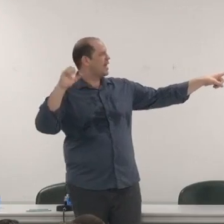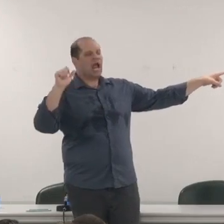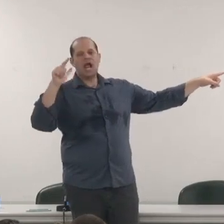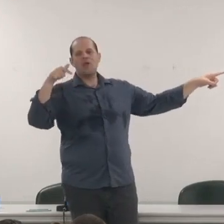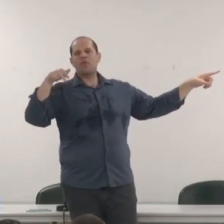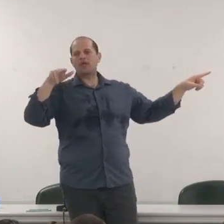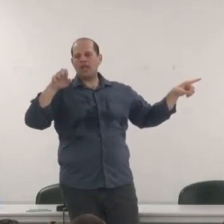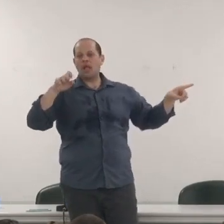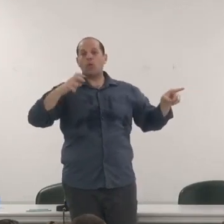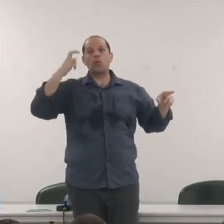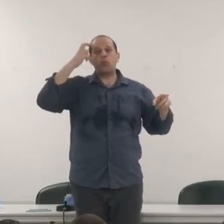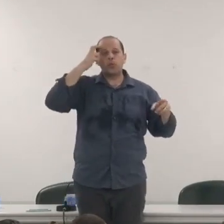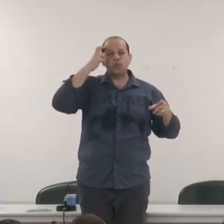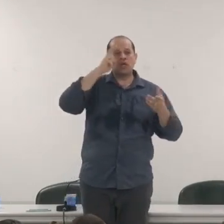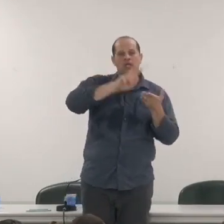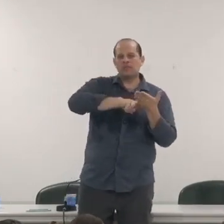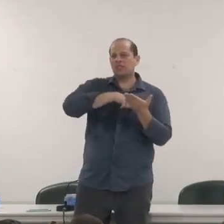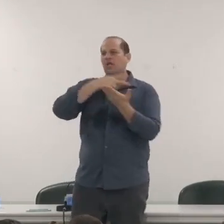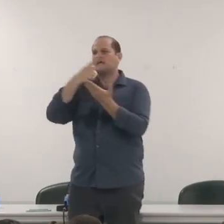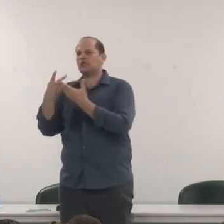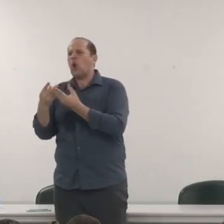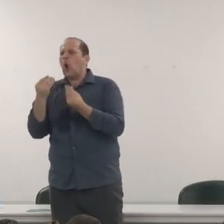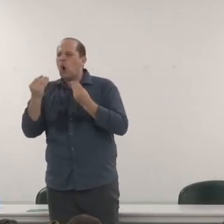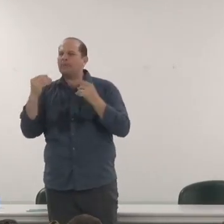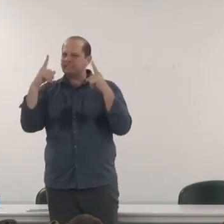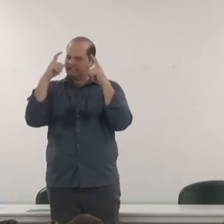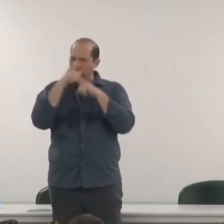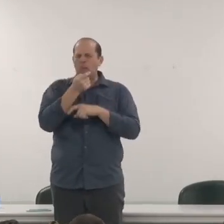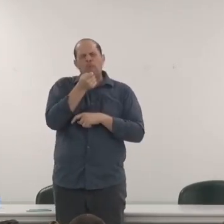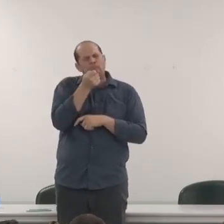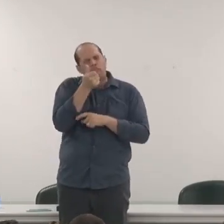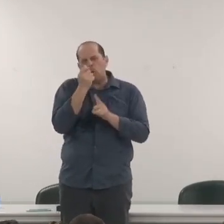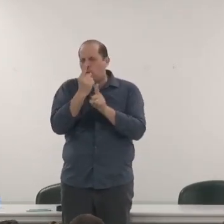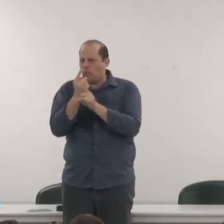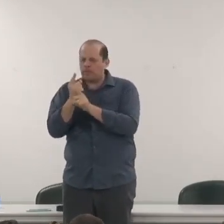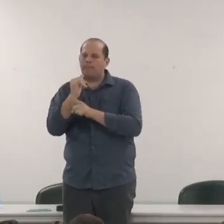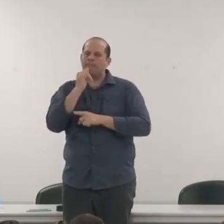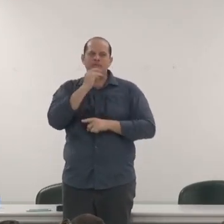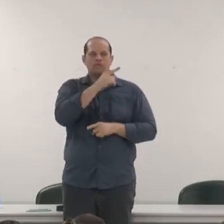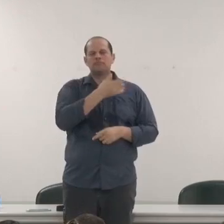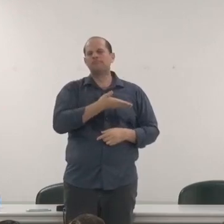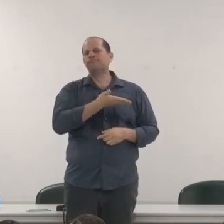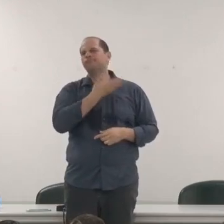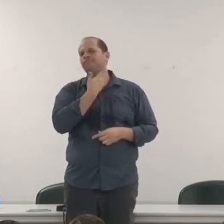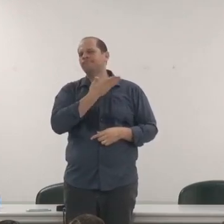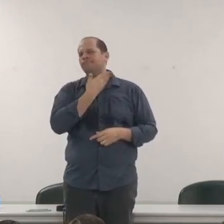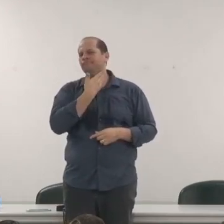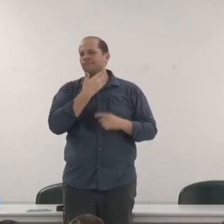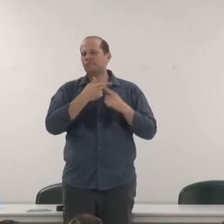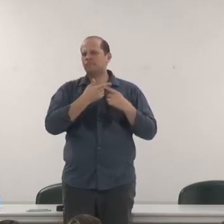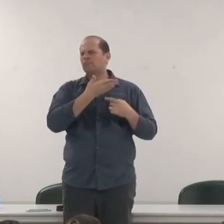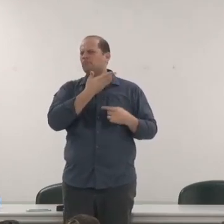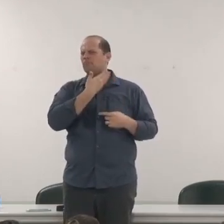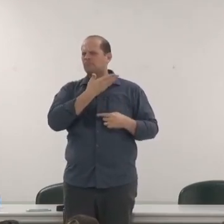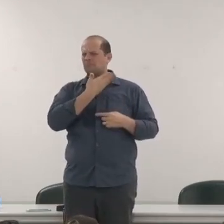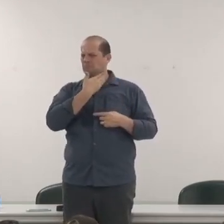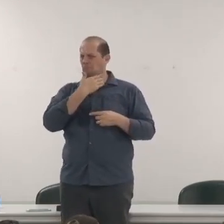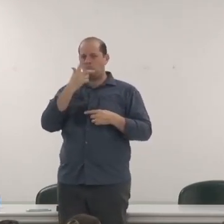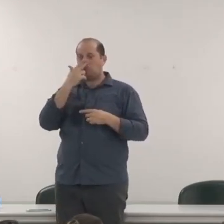de soletração além da letra inicial. Há também o processo de calque. Por exemplo,